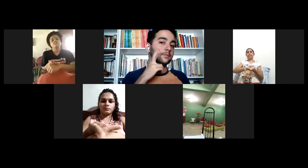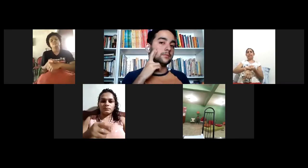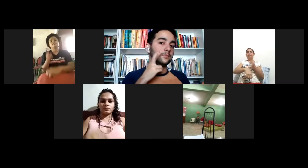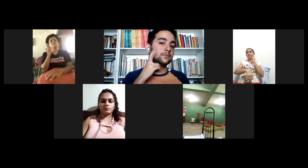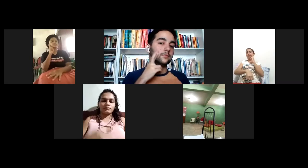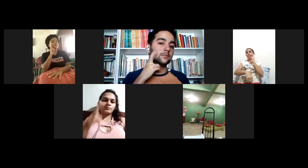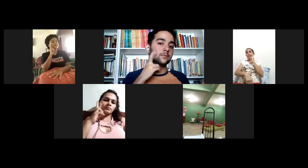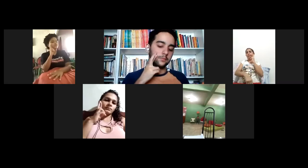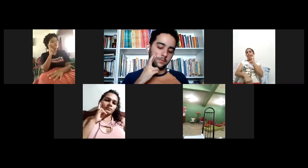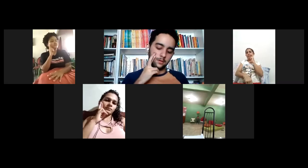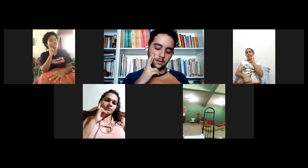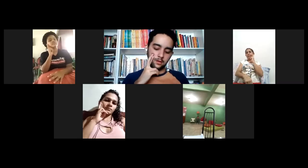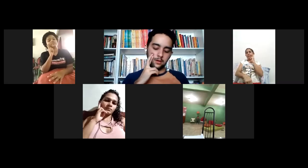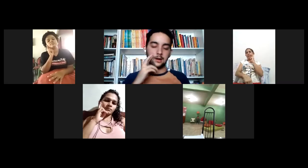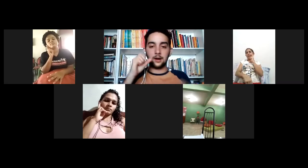rosa,